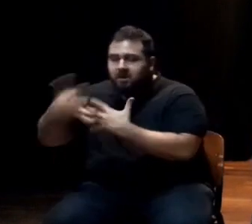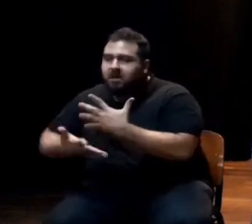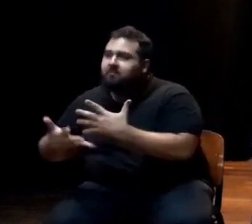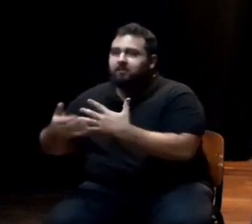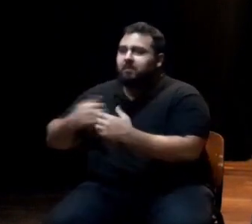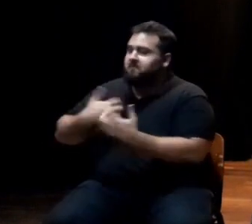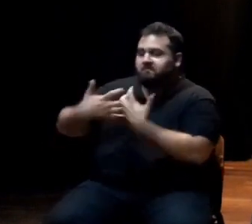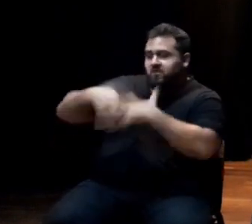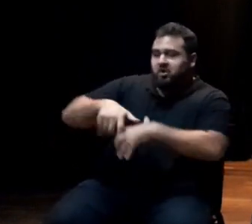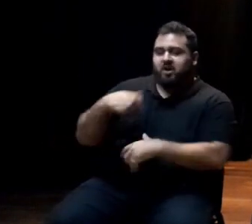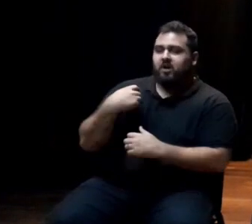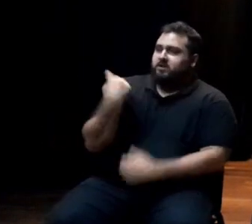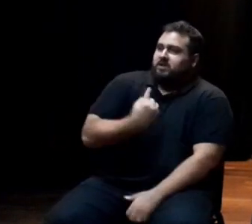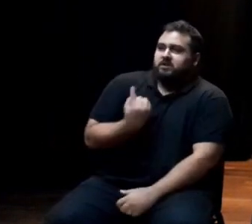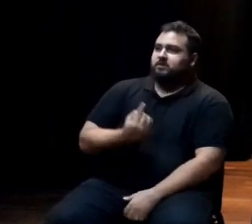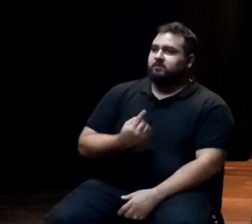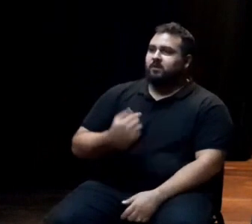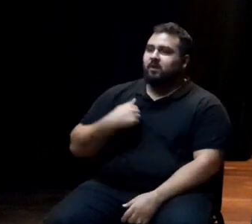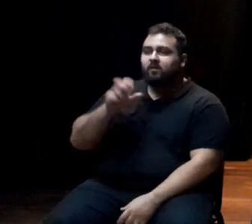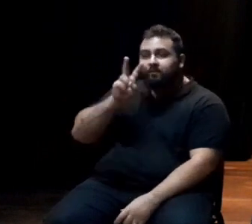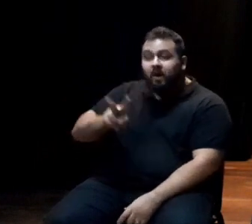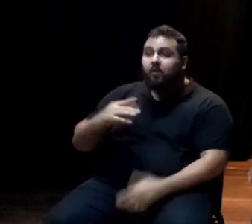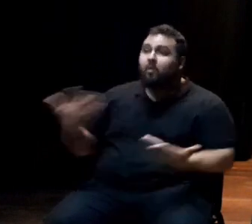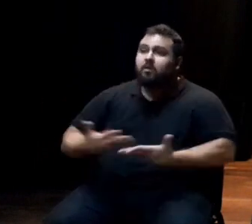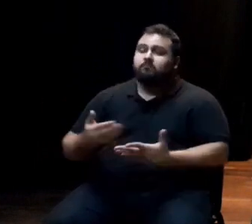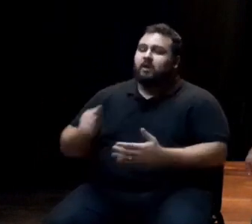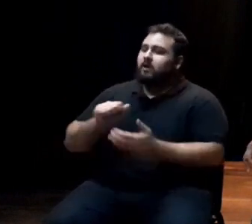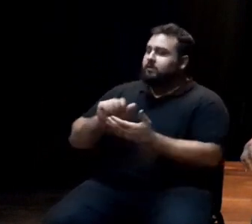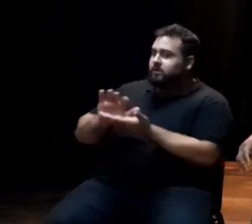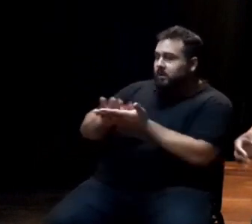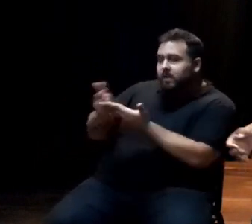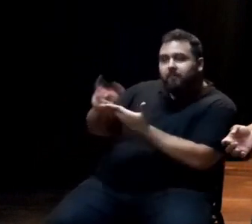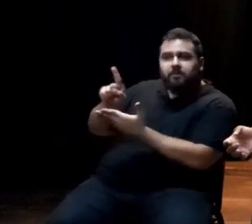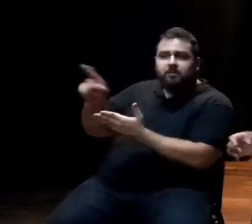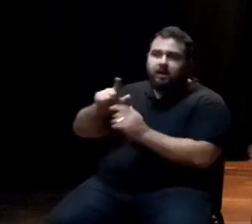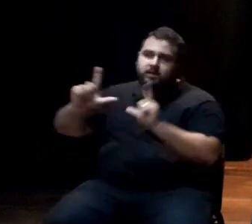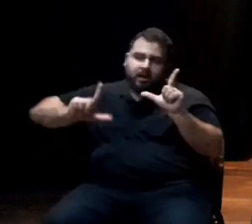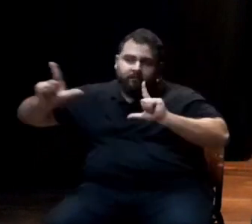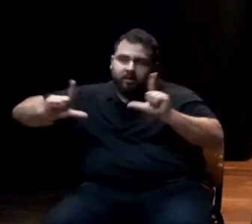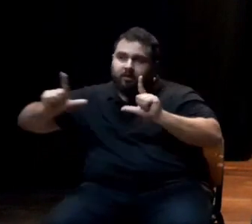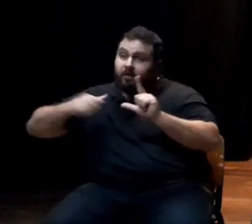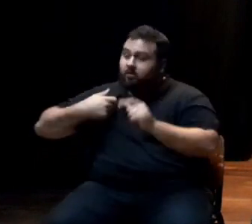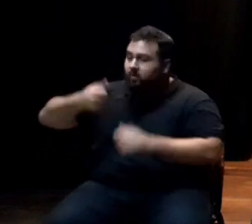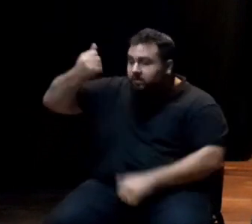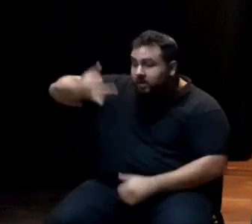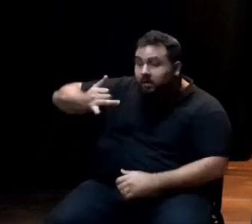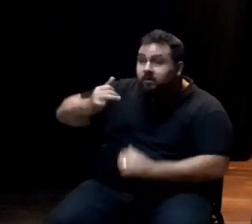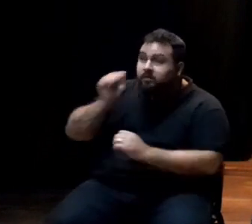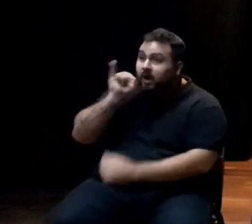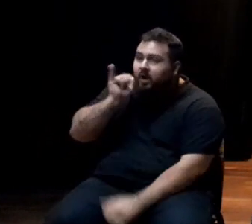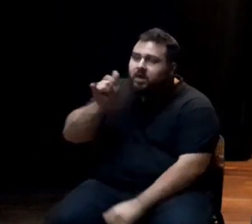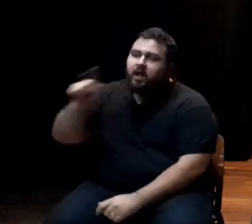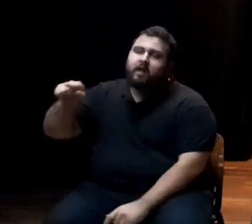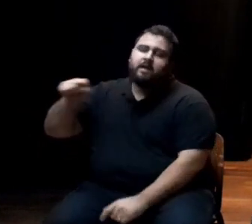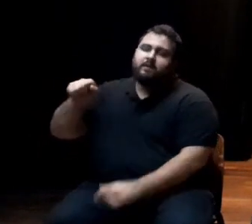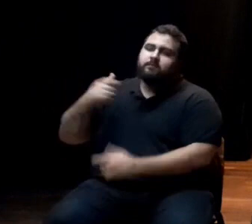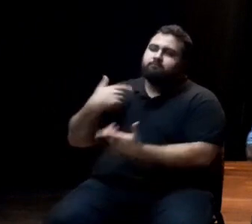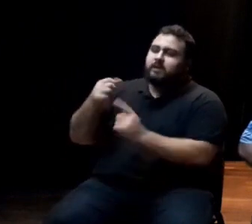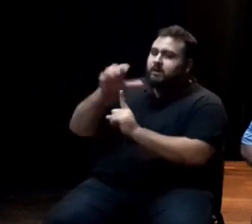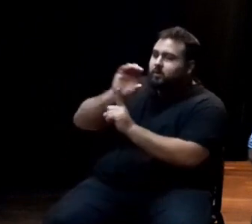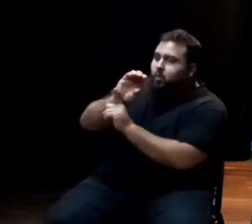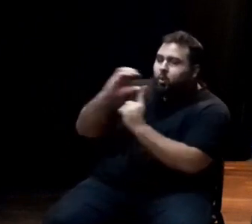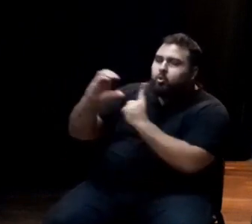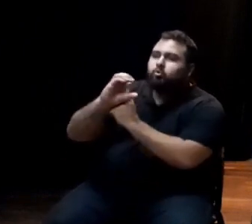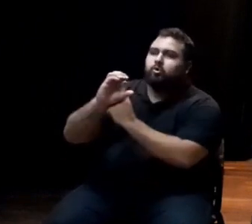com a gente. Eu vi recentemente na televisão uma intérprete contando que ela estava numa igreja, interpretando um culto, e ela estava com